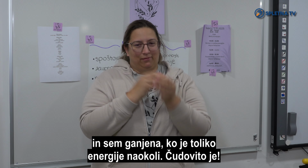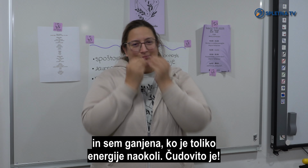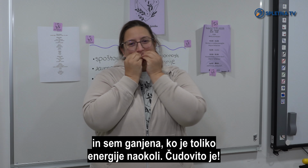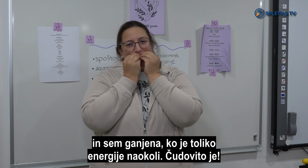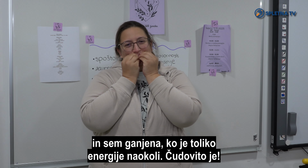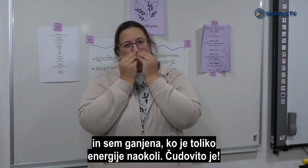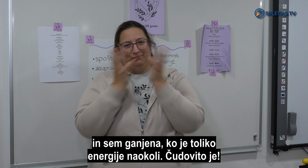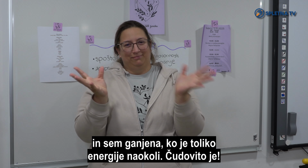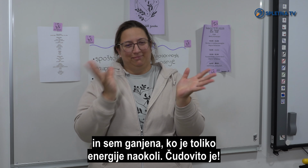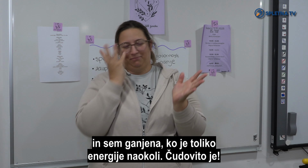Čudovito je.